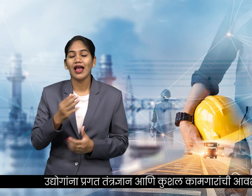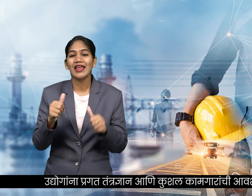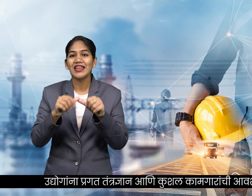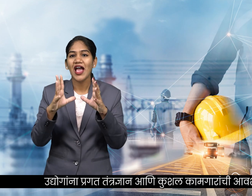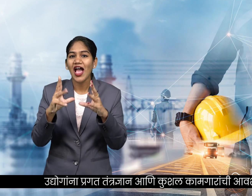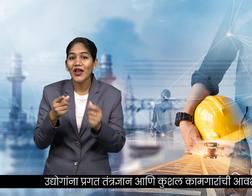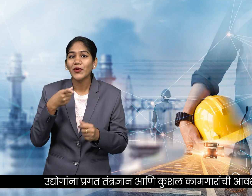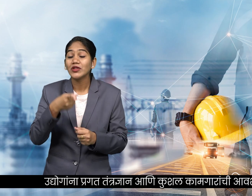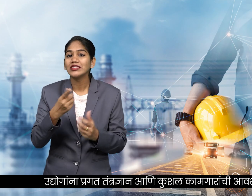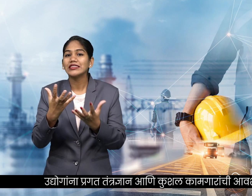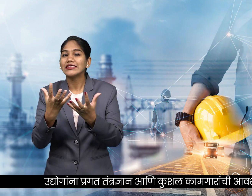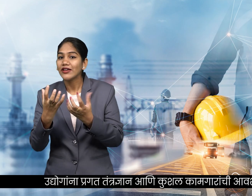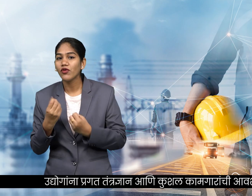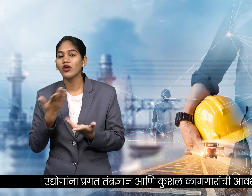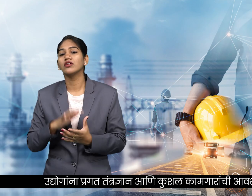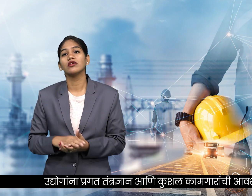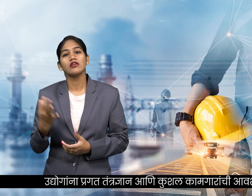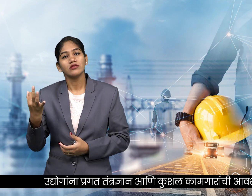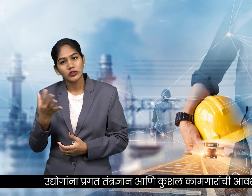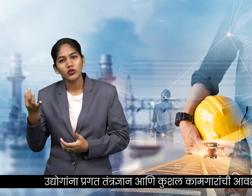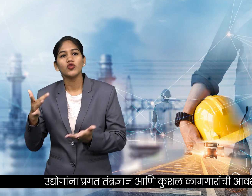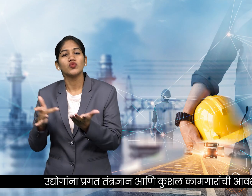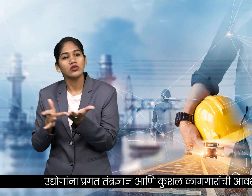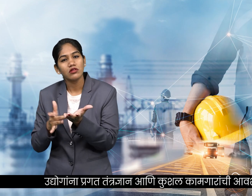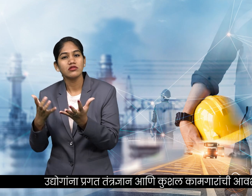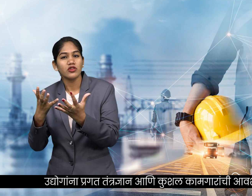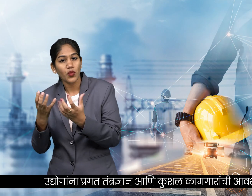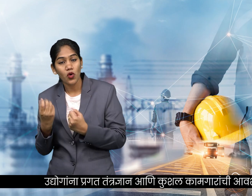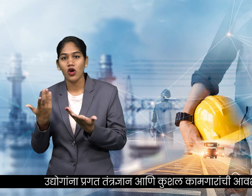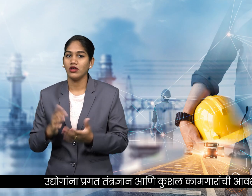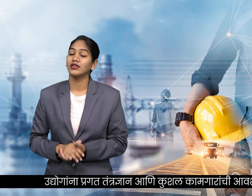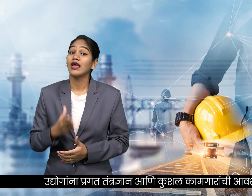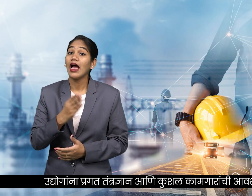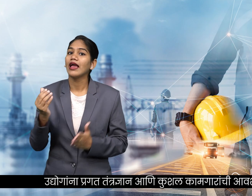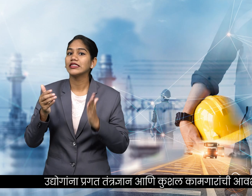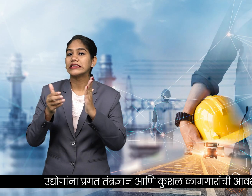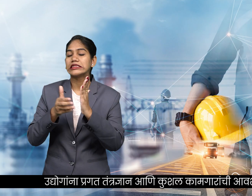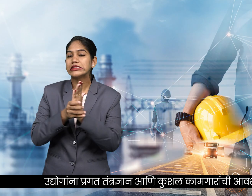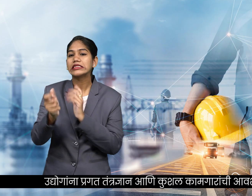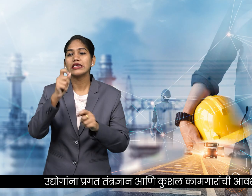उद्योगांना प्रगत तंत्रज्ञान आणि कुशल कामगारांची आवश्यकता आहे.